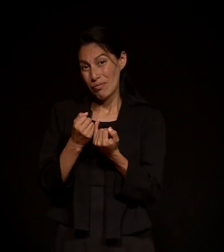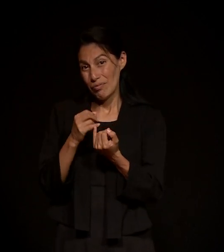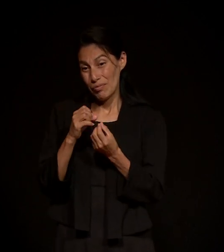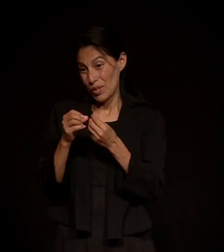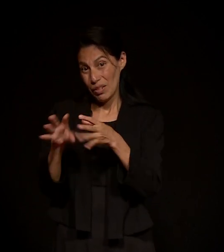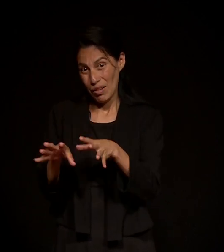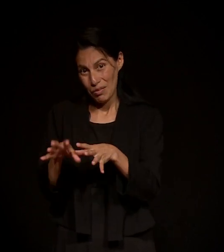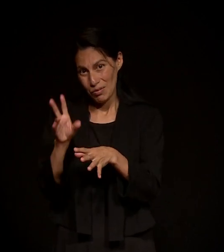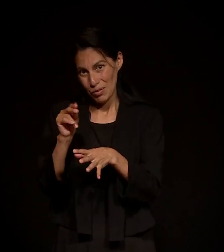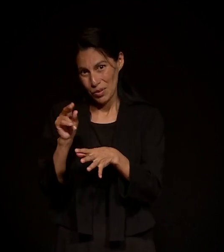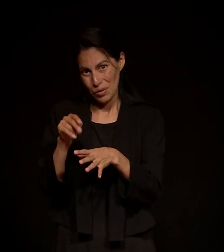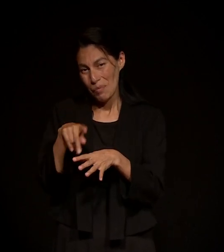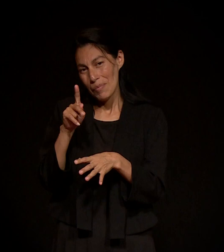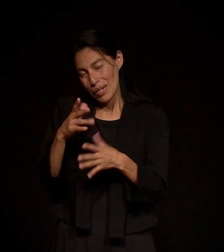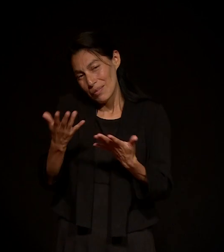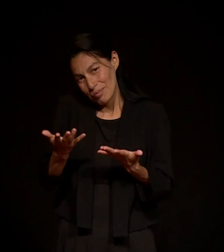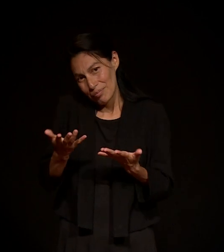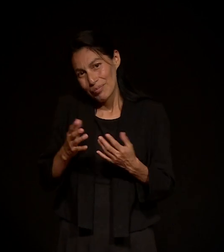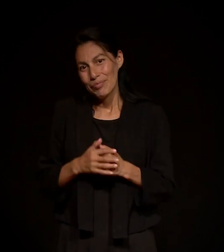dice,